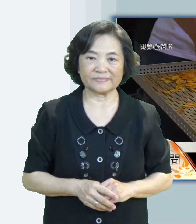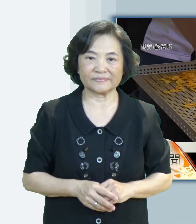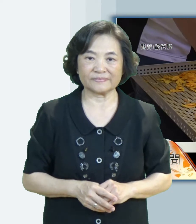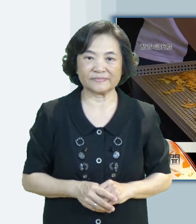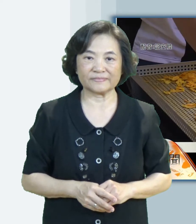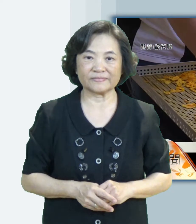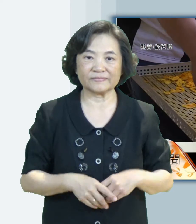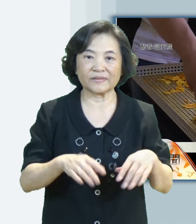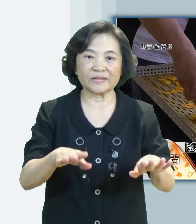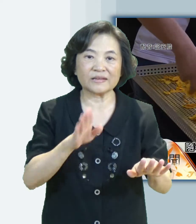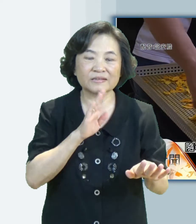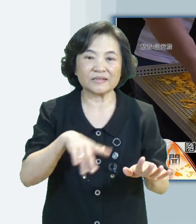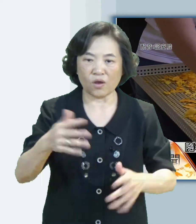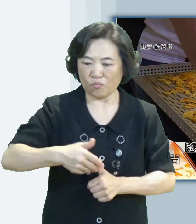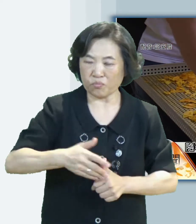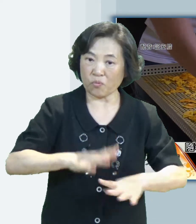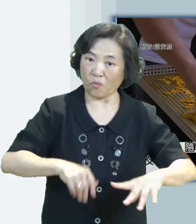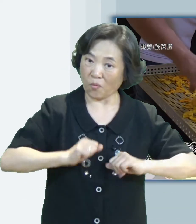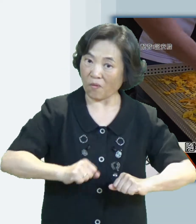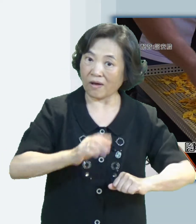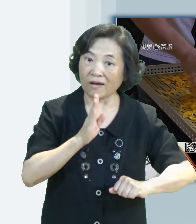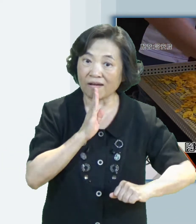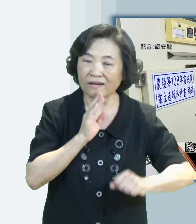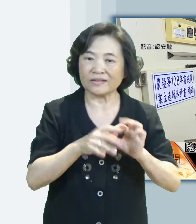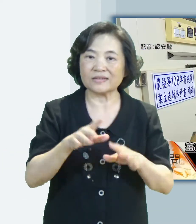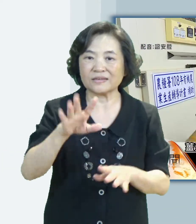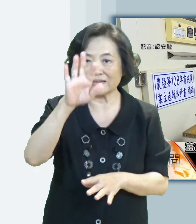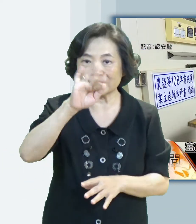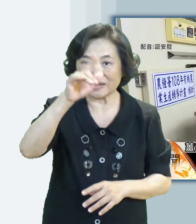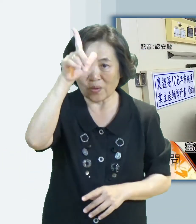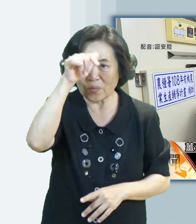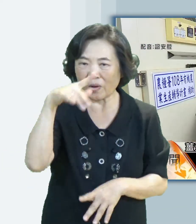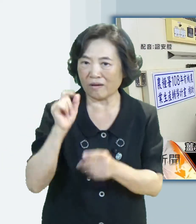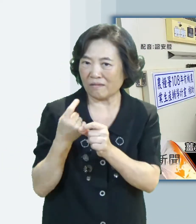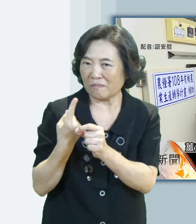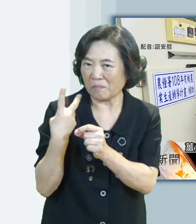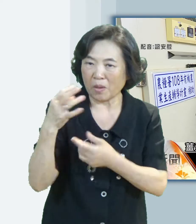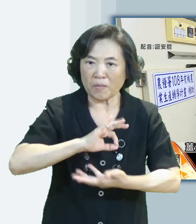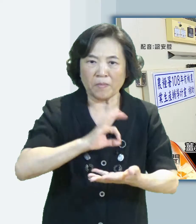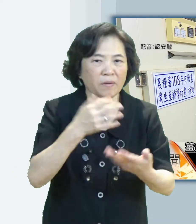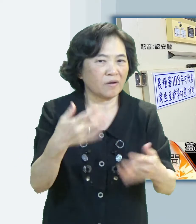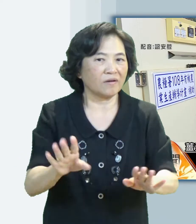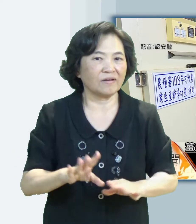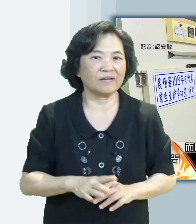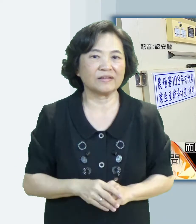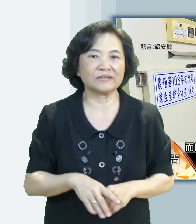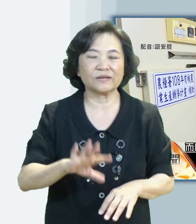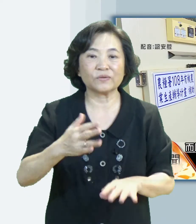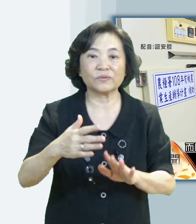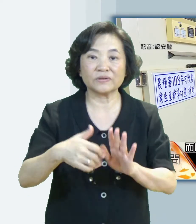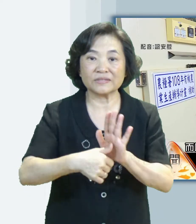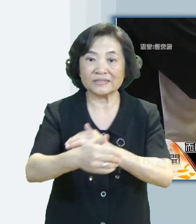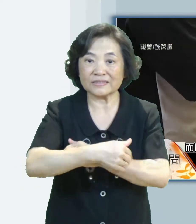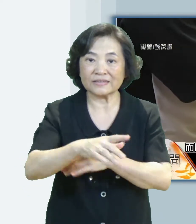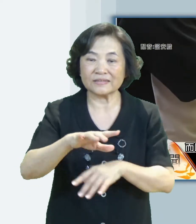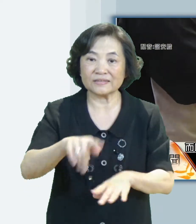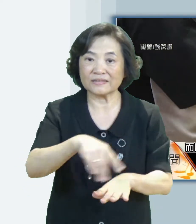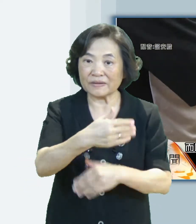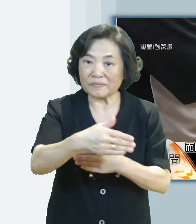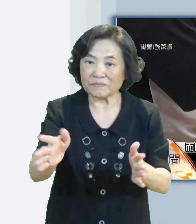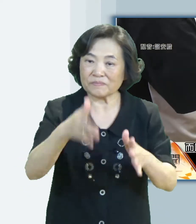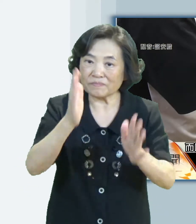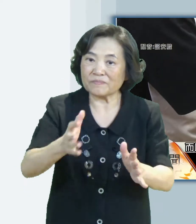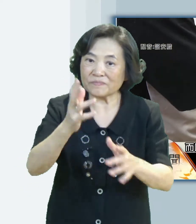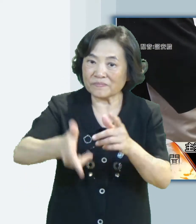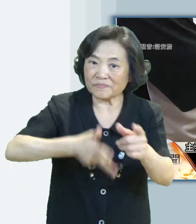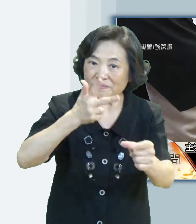尼。 随着用心保健的思想，姜黄变成了今年面料真好的商品。故乡向姜黄产销班成